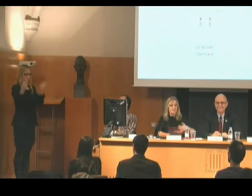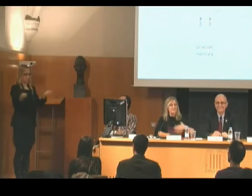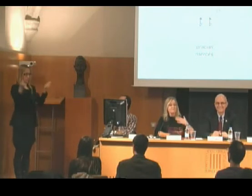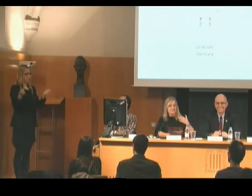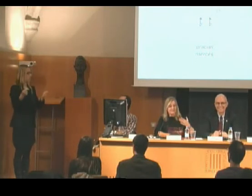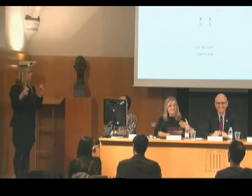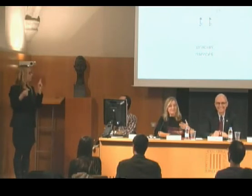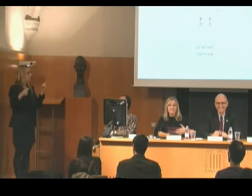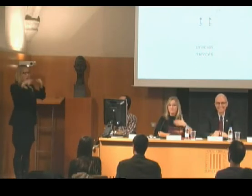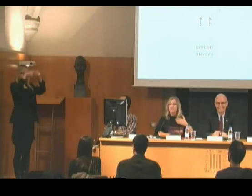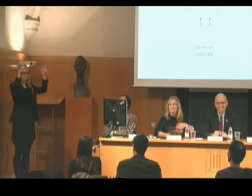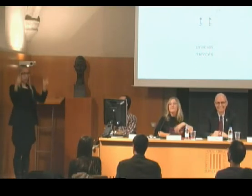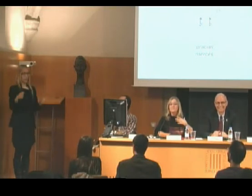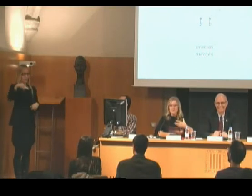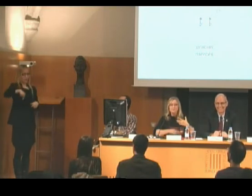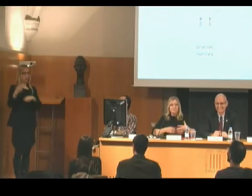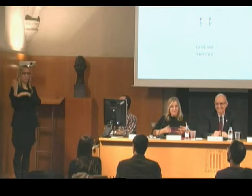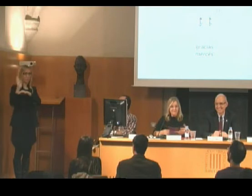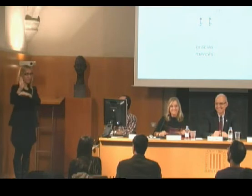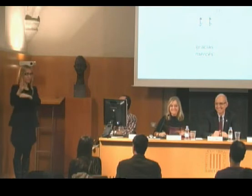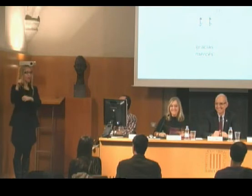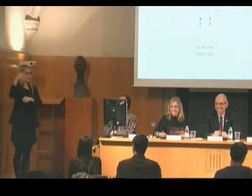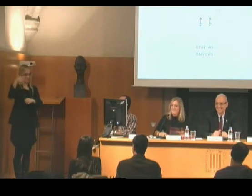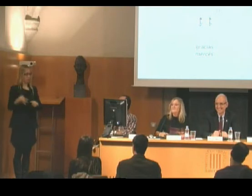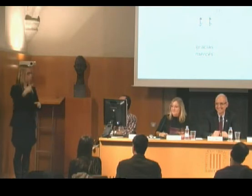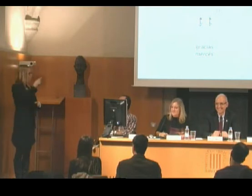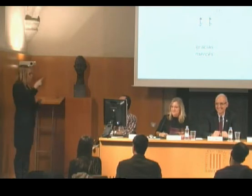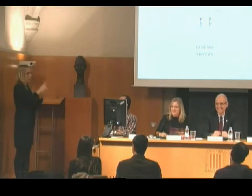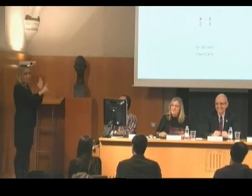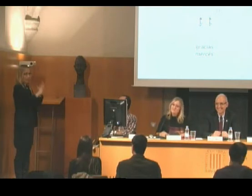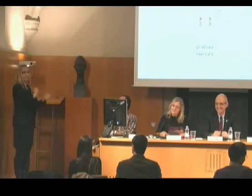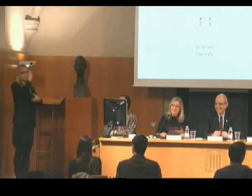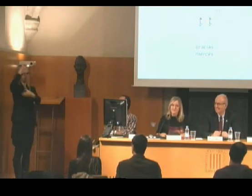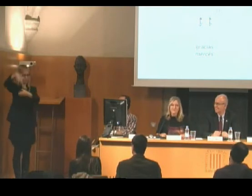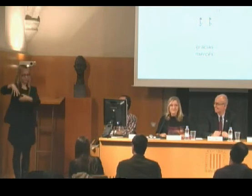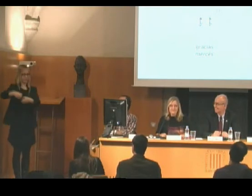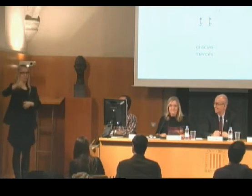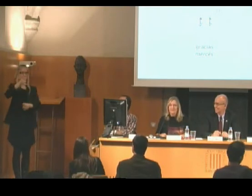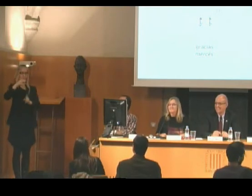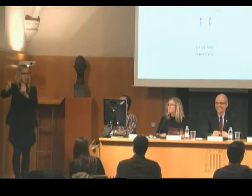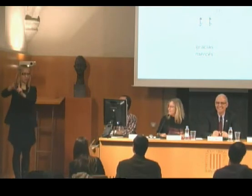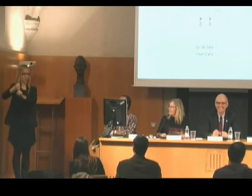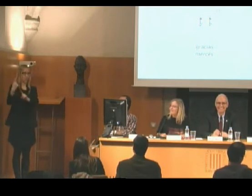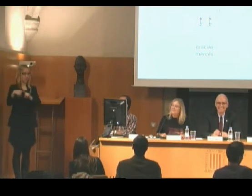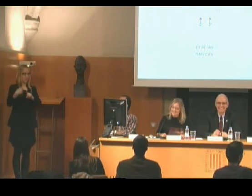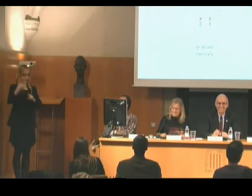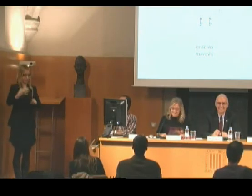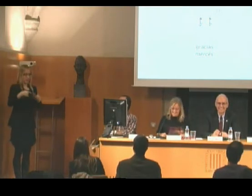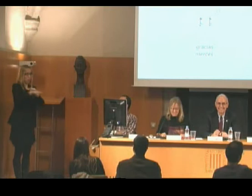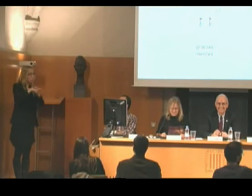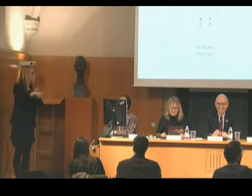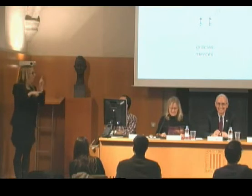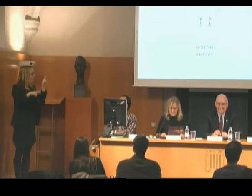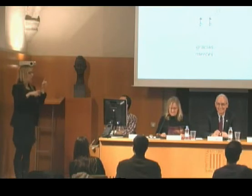el portal que presenteu avui i el podrem trobar, no, més fàcilment, perquè si no reconeixem que la seva cerca és